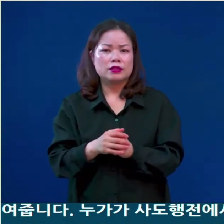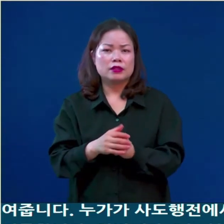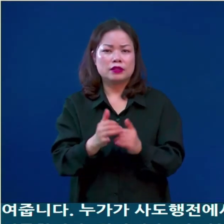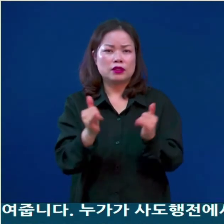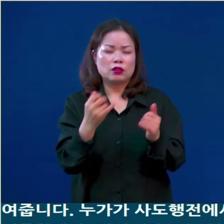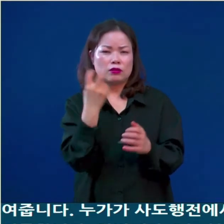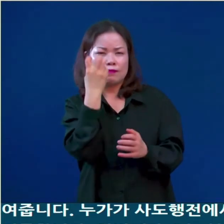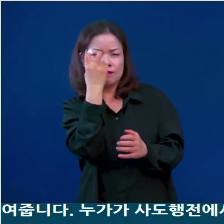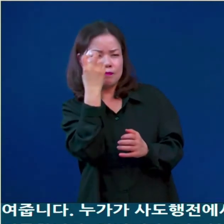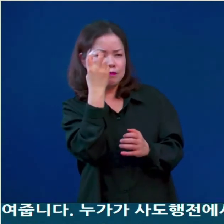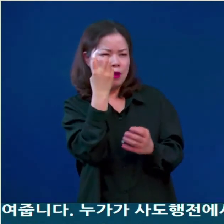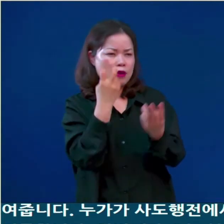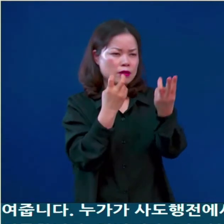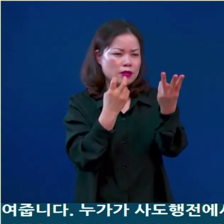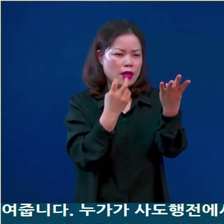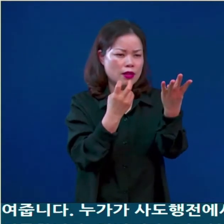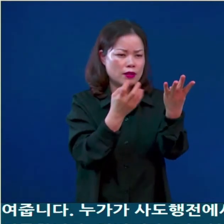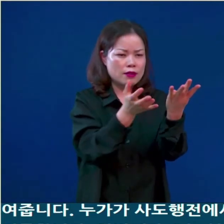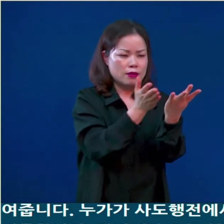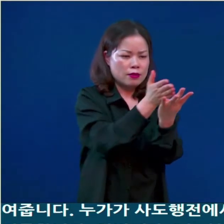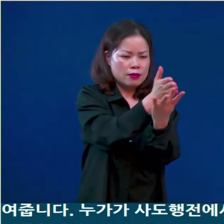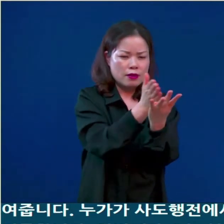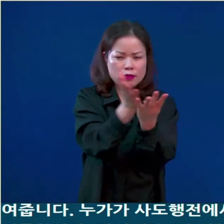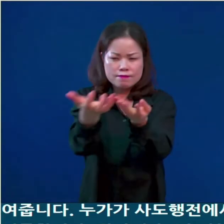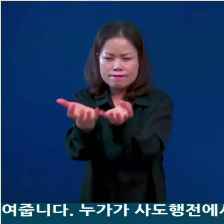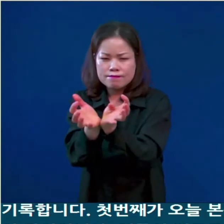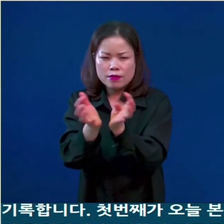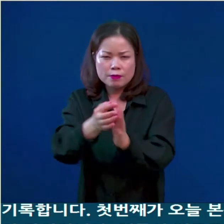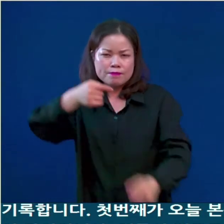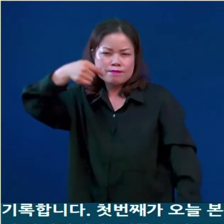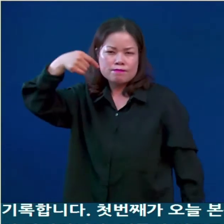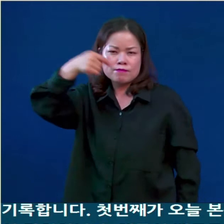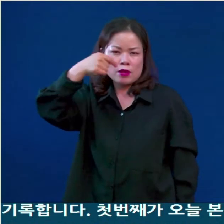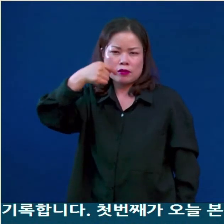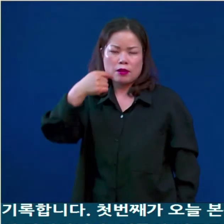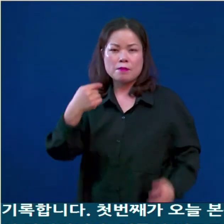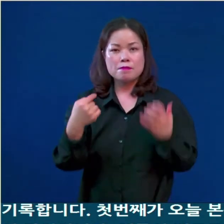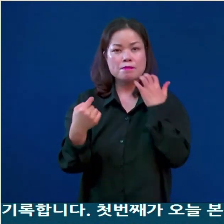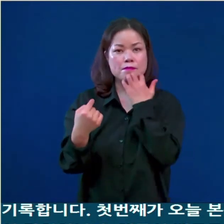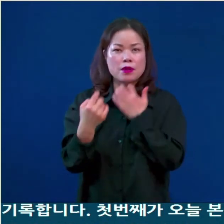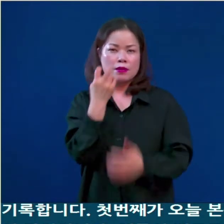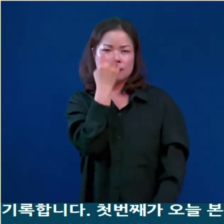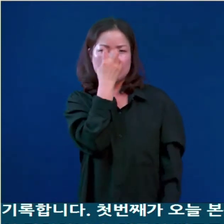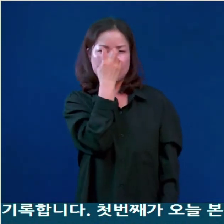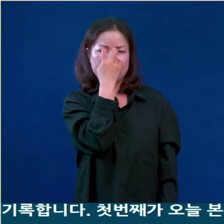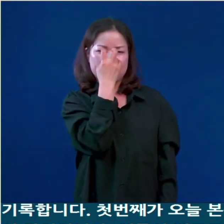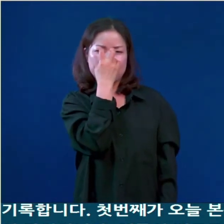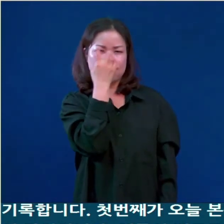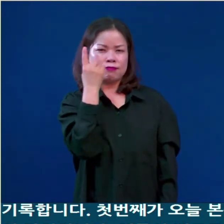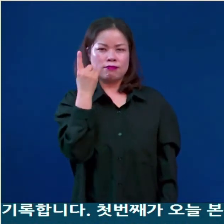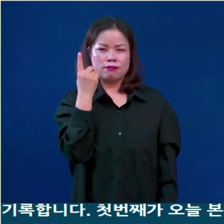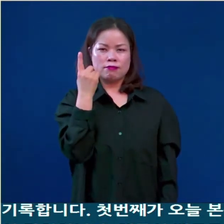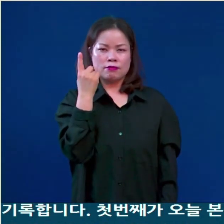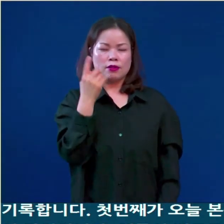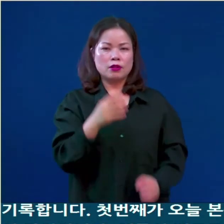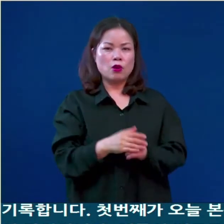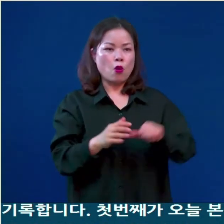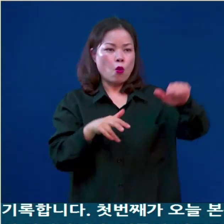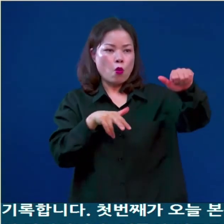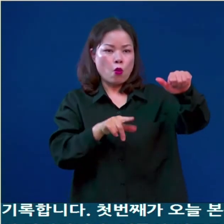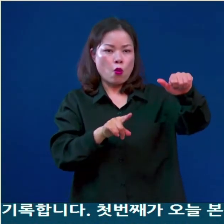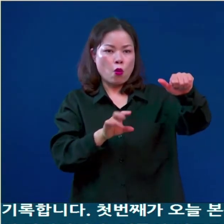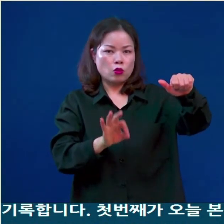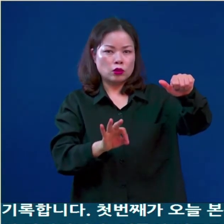경비를 4패로 나누어 철저하게 베드로를 지키게 합니다. 그러니까 5장에 나오는 사건보다 훨씬